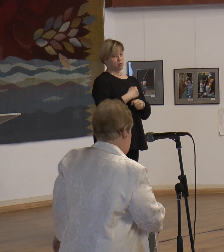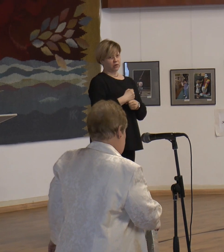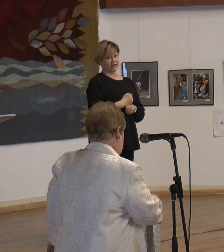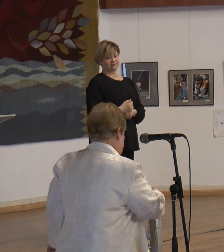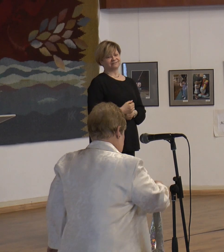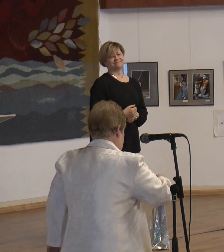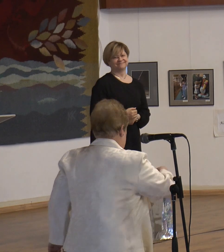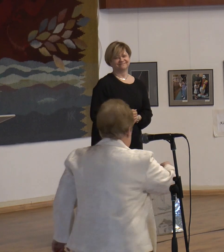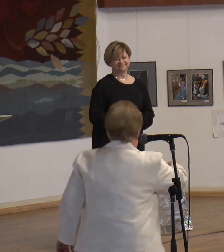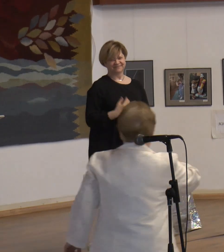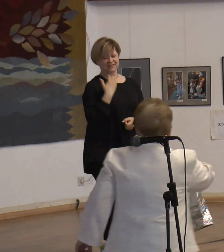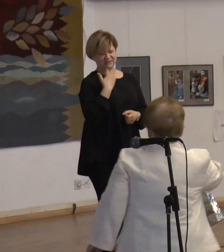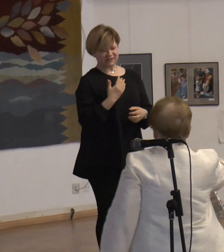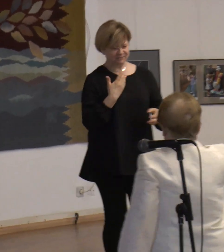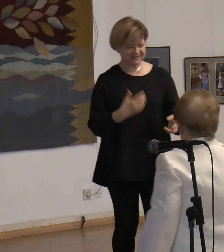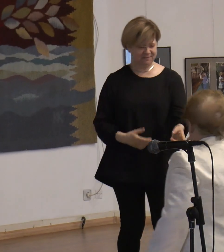munkájukat.